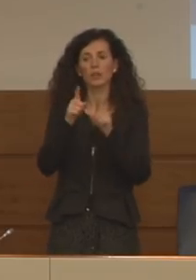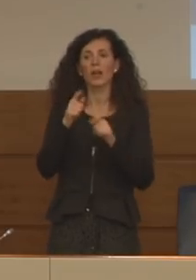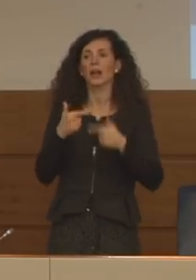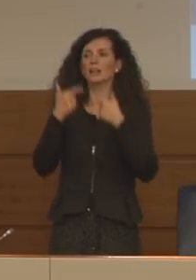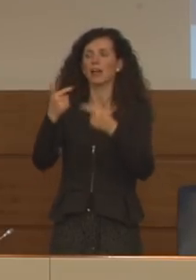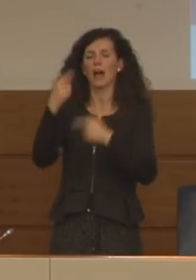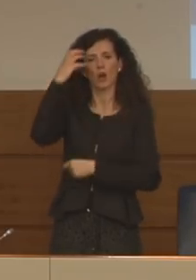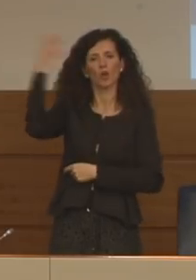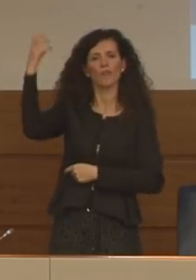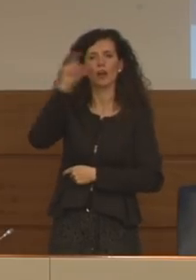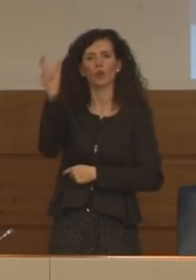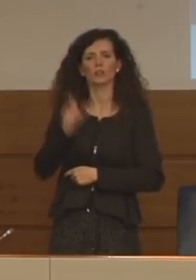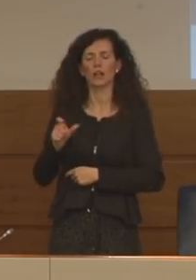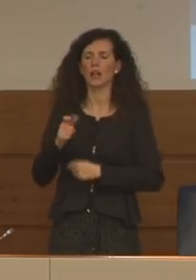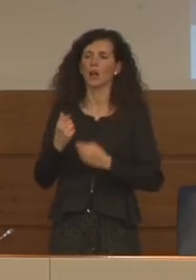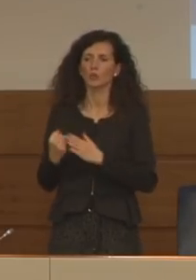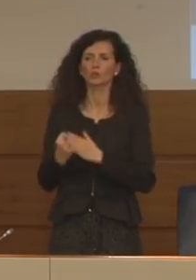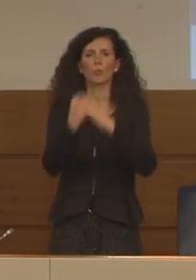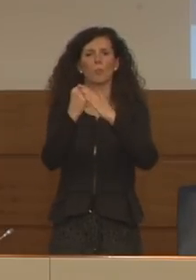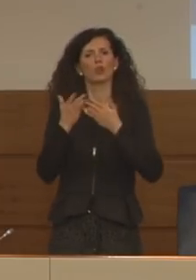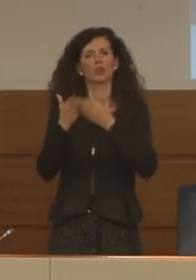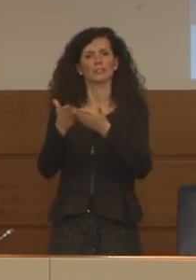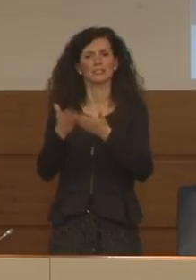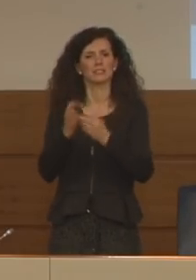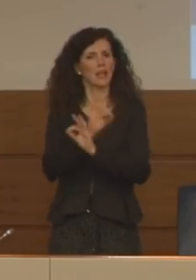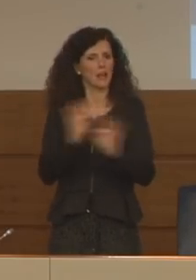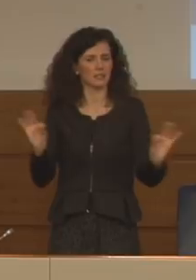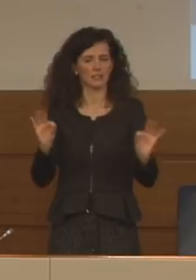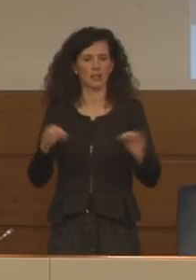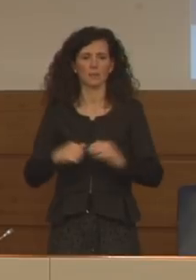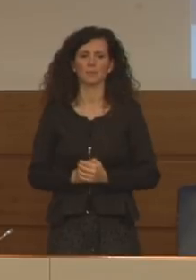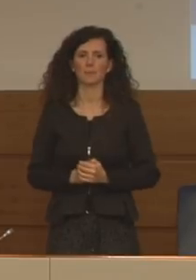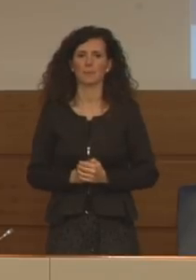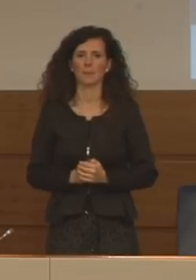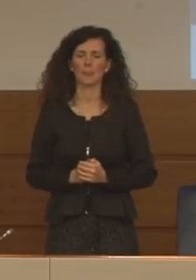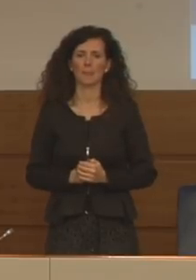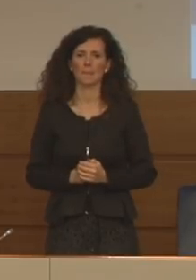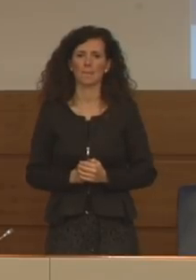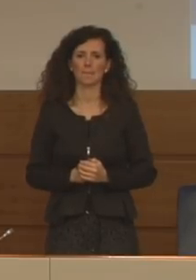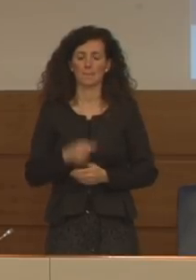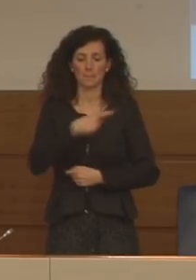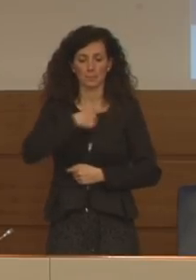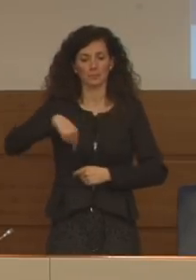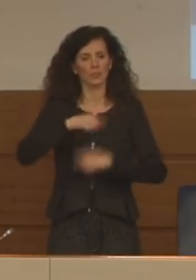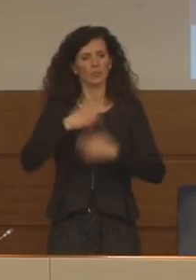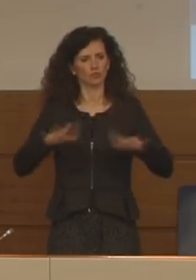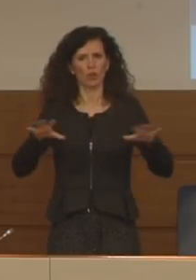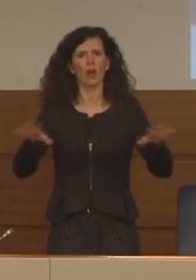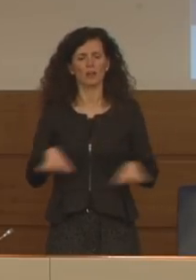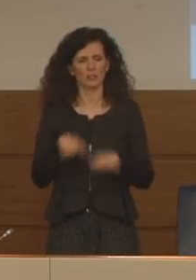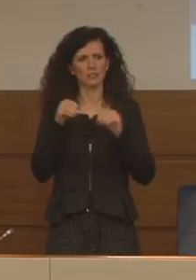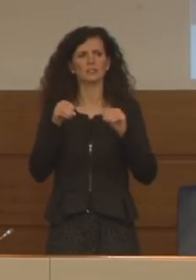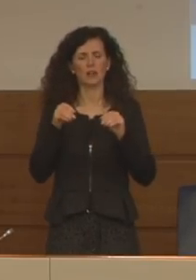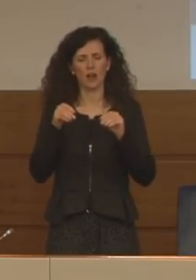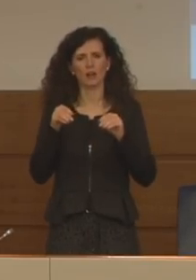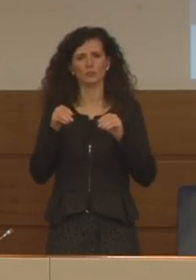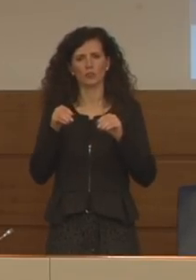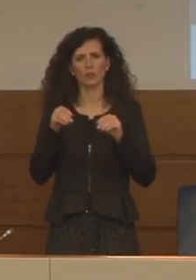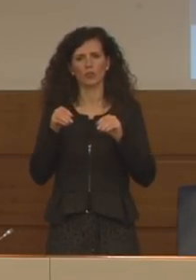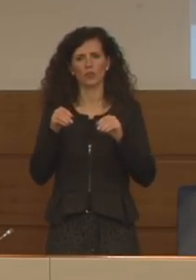supporto ed assistenza necessari abbiamo già cominciato c'è stato un come sapete una missione